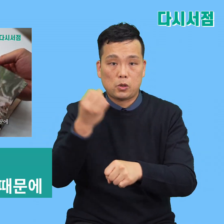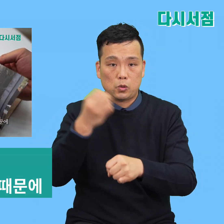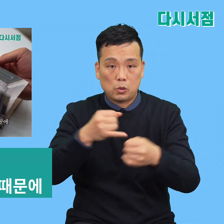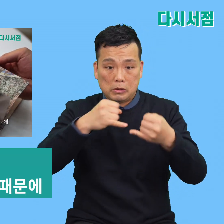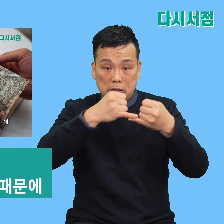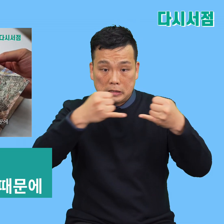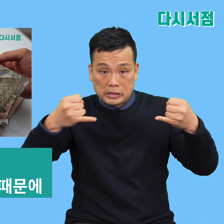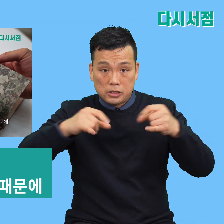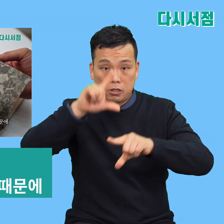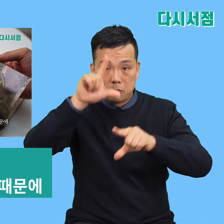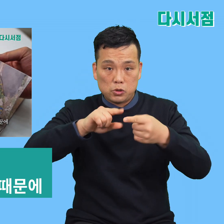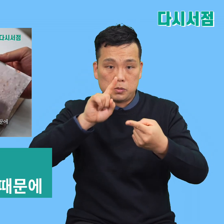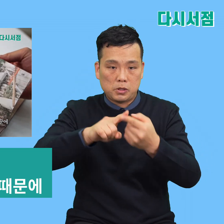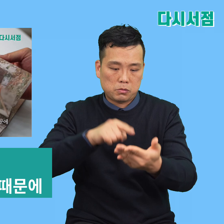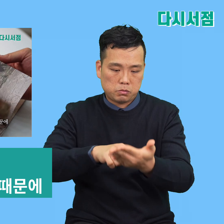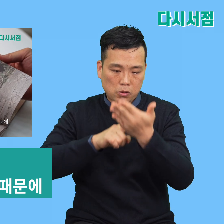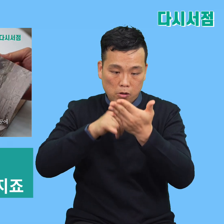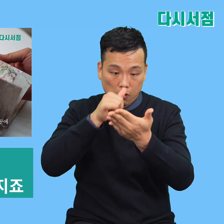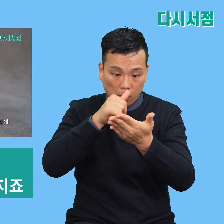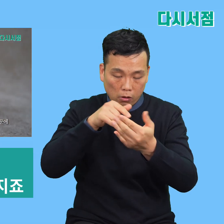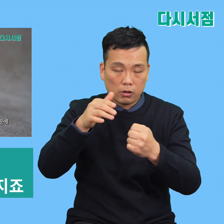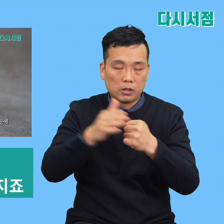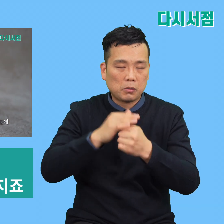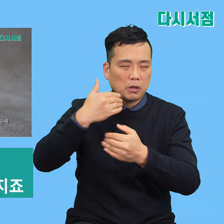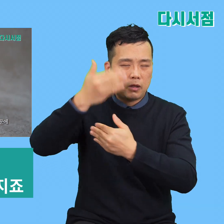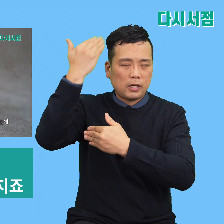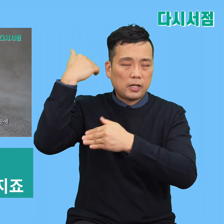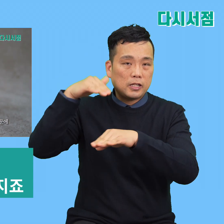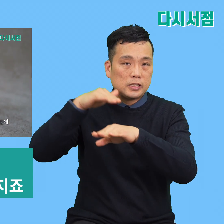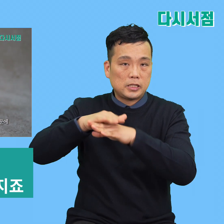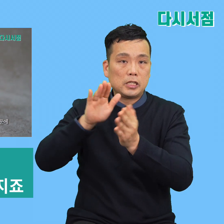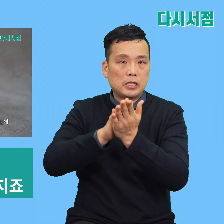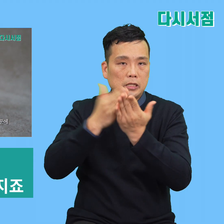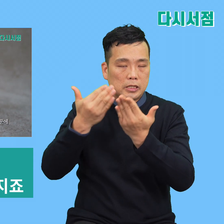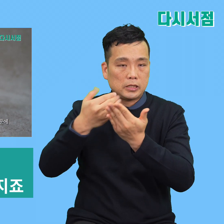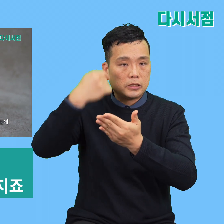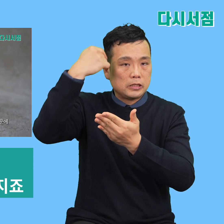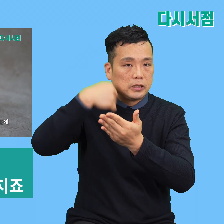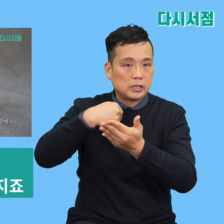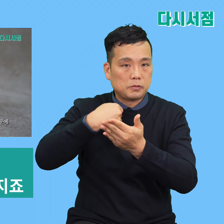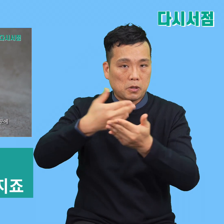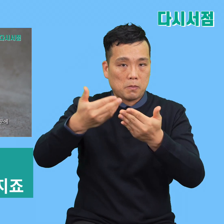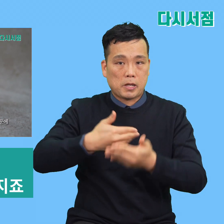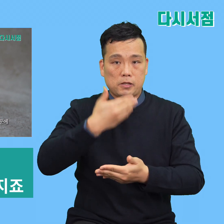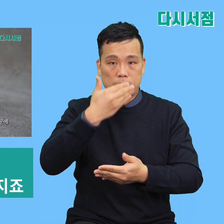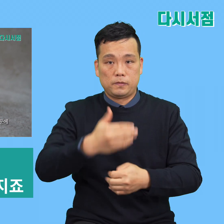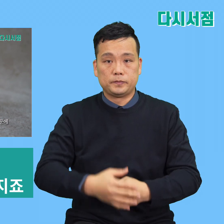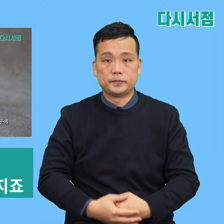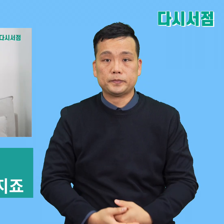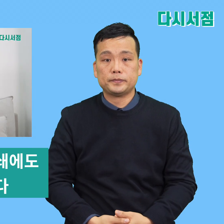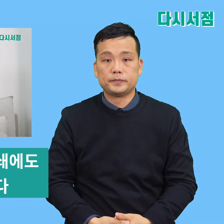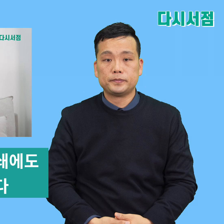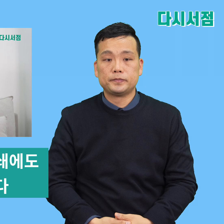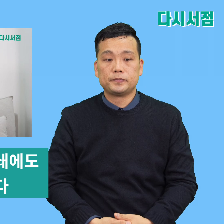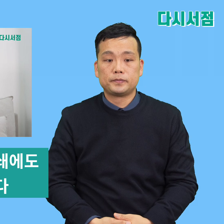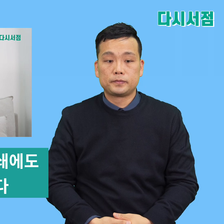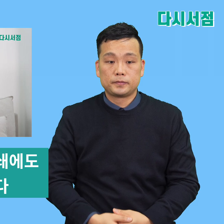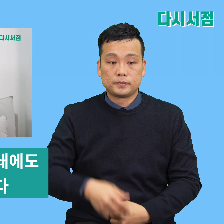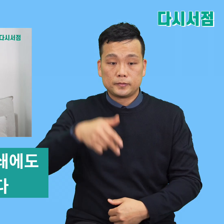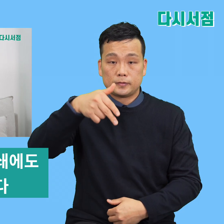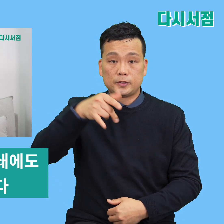실끈이 바깥에 그대로 보이기 때문에 옛날 서적 같은 독특한 분위기도 느껴지죠.